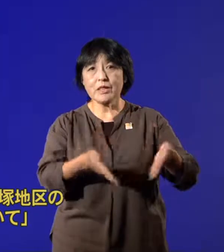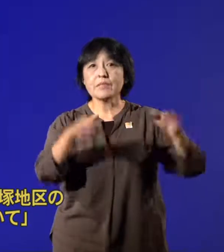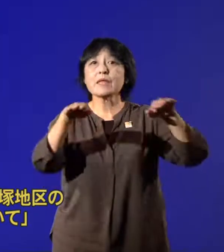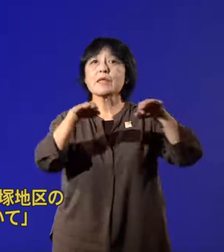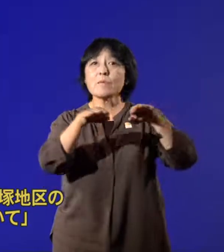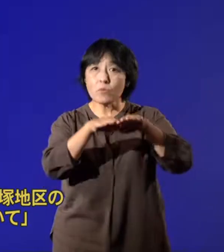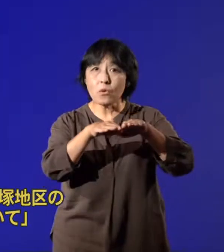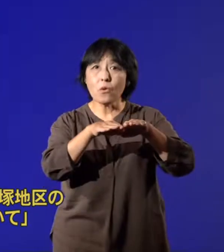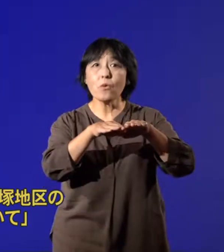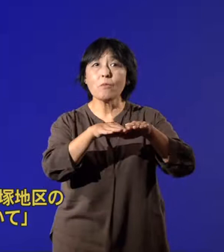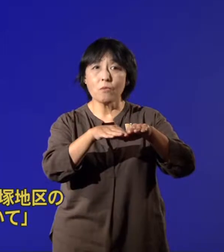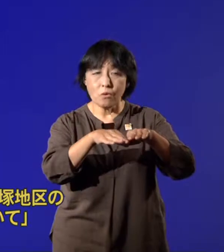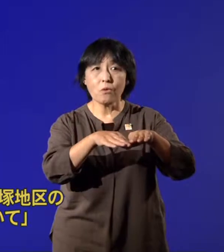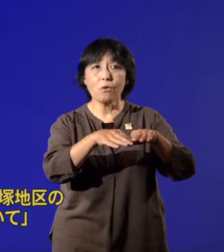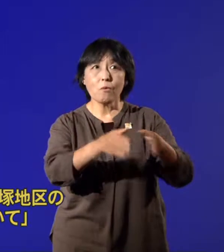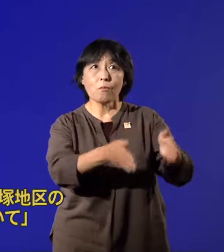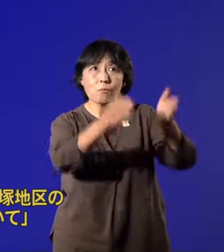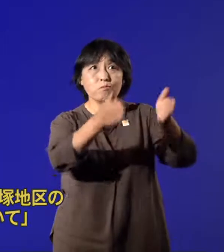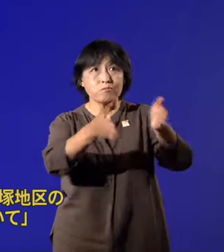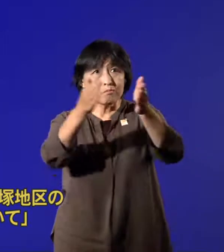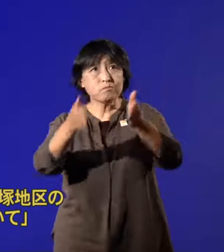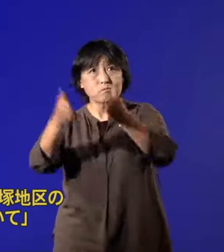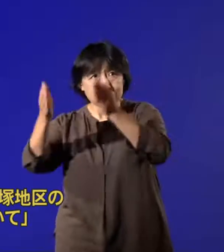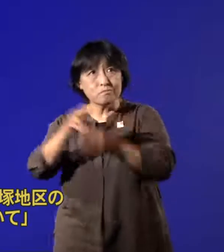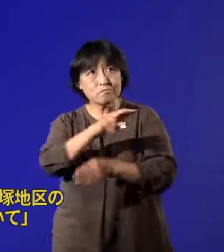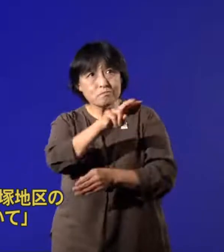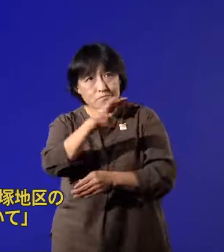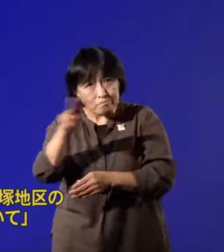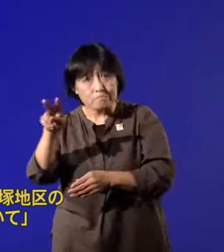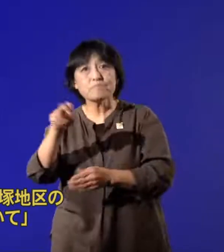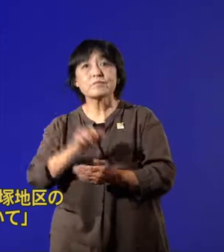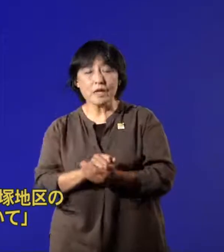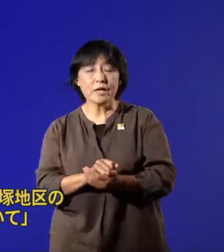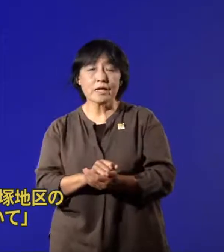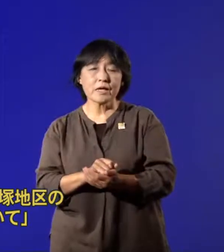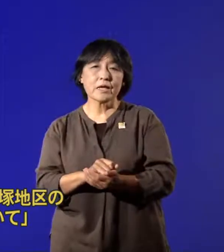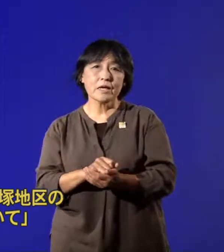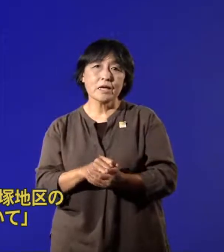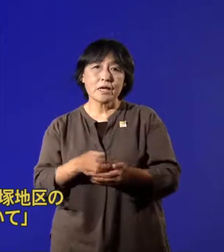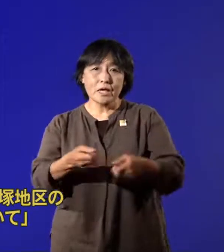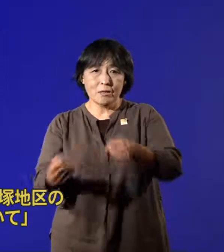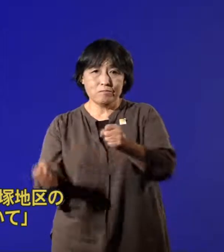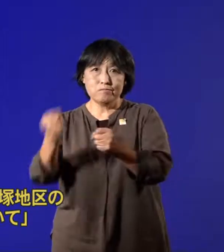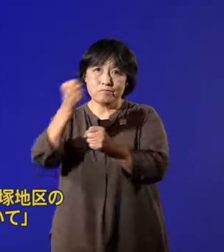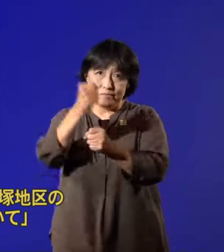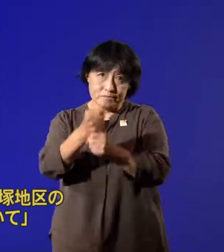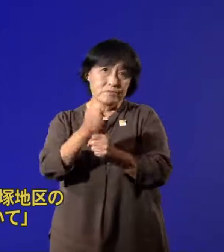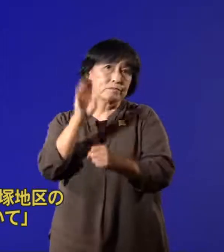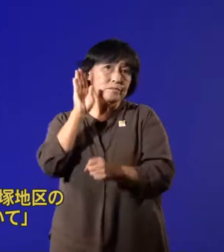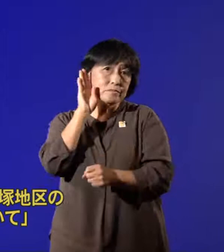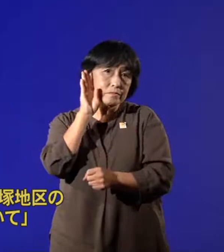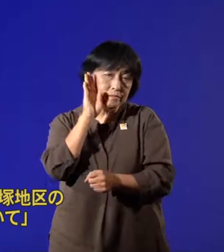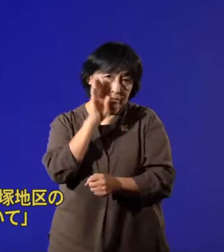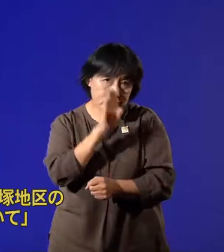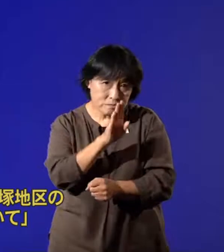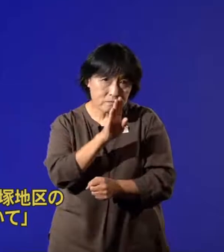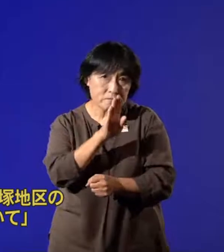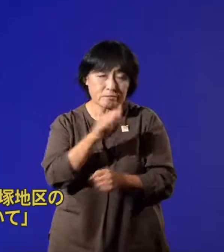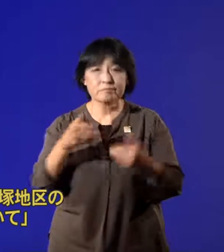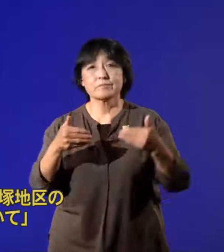で立ち並んできてですね、まあ、順調に復旧が進んでいるなという状況